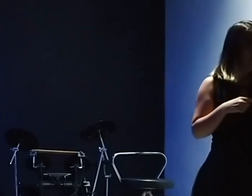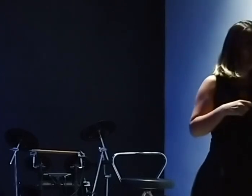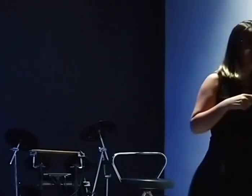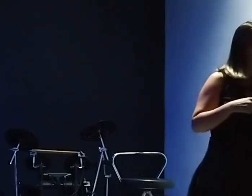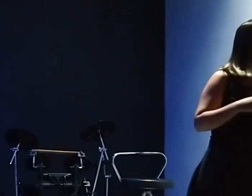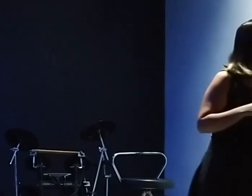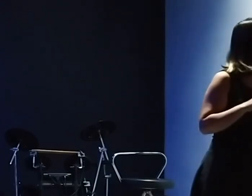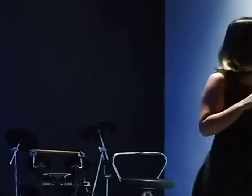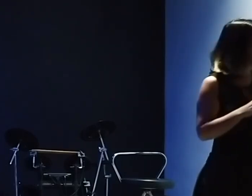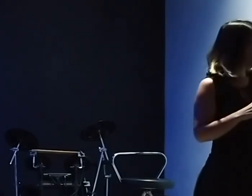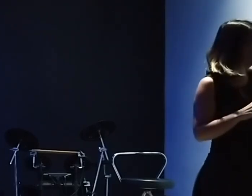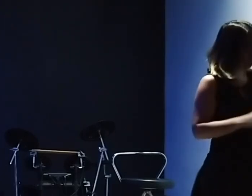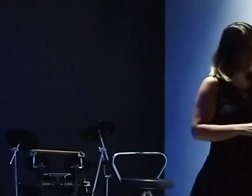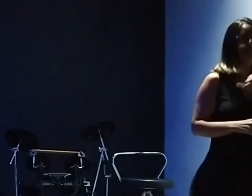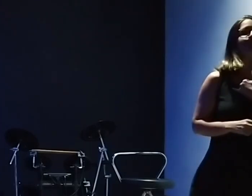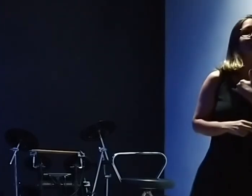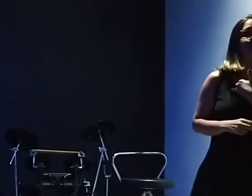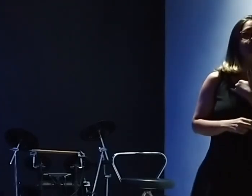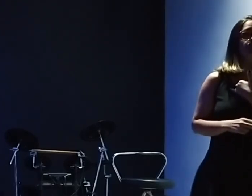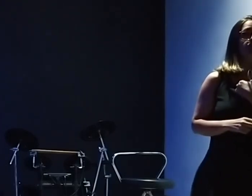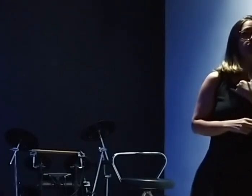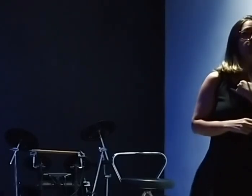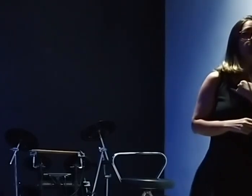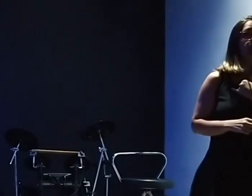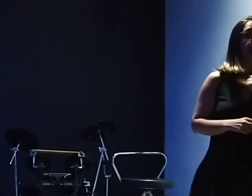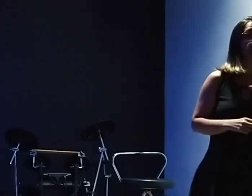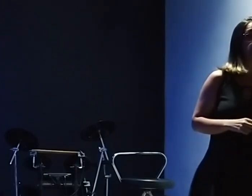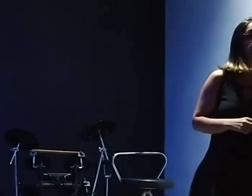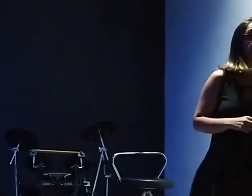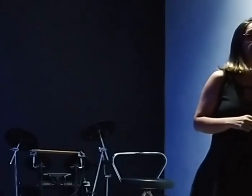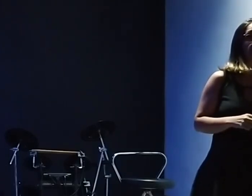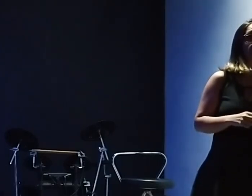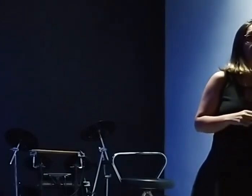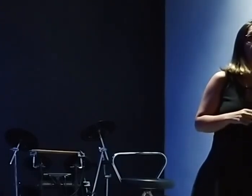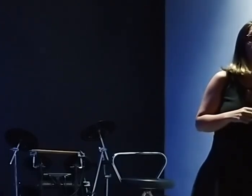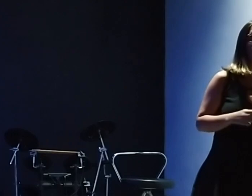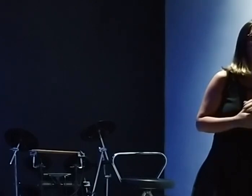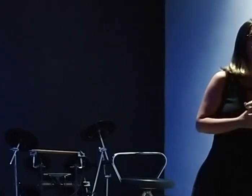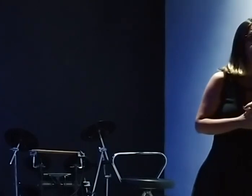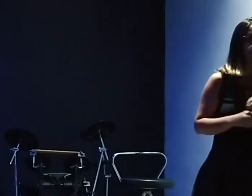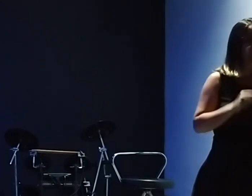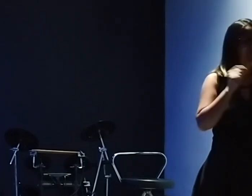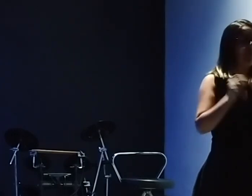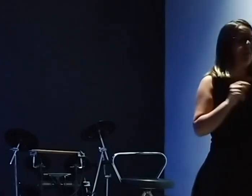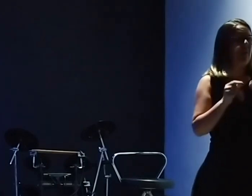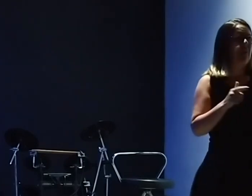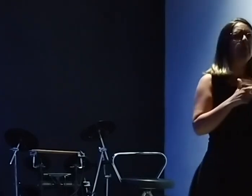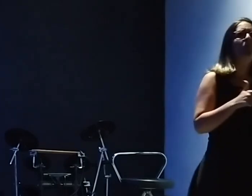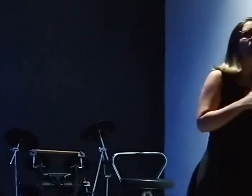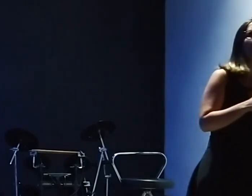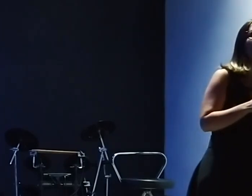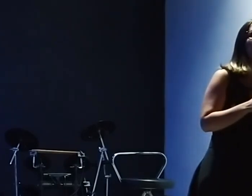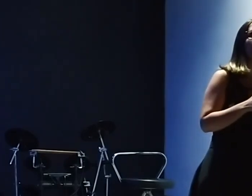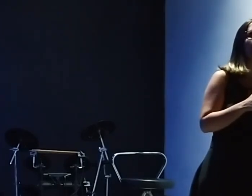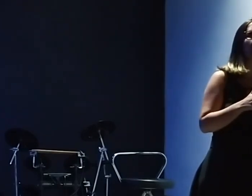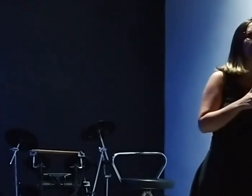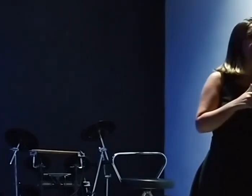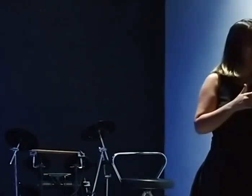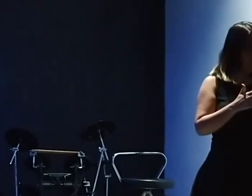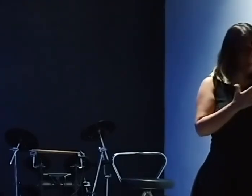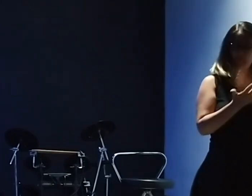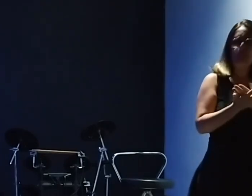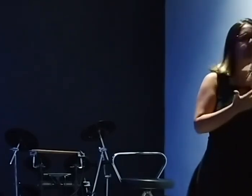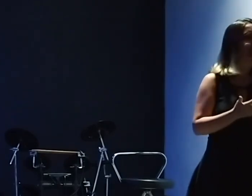Deus falou com você. Exato. Se for o caso, houve um grande dilema. Que dilema? Eu não acredito em Deus. Até que